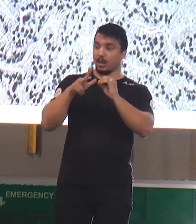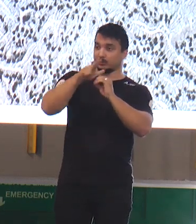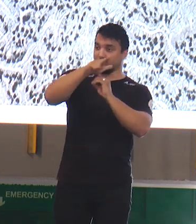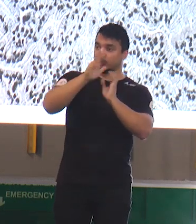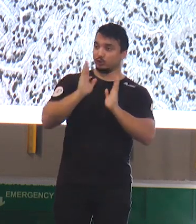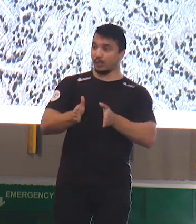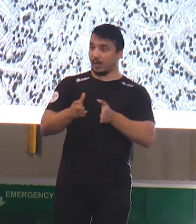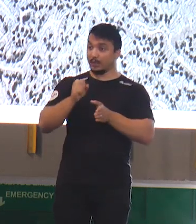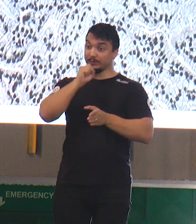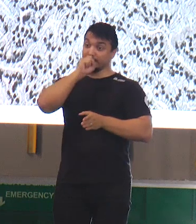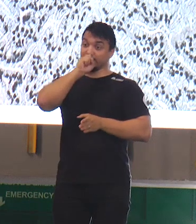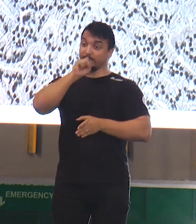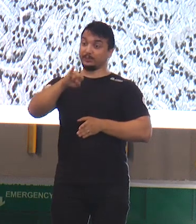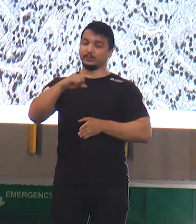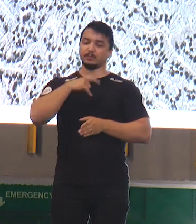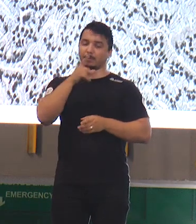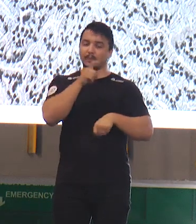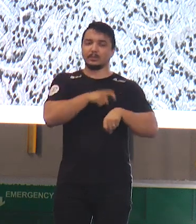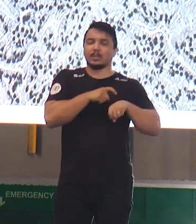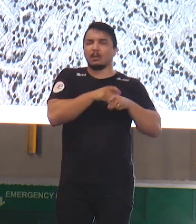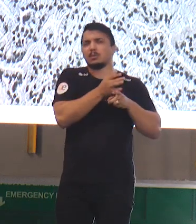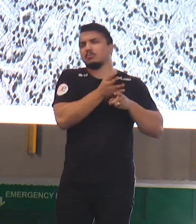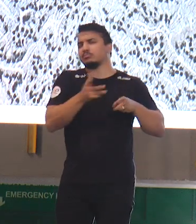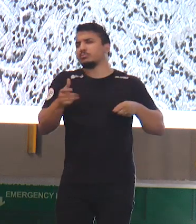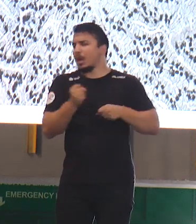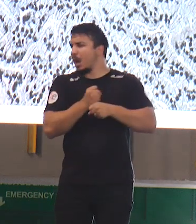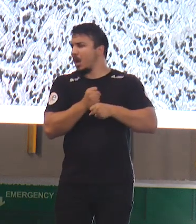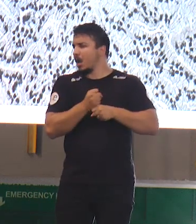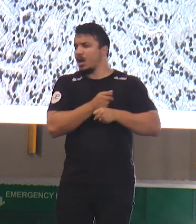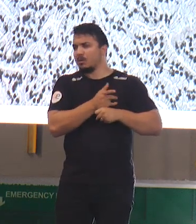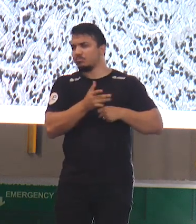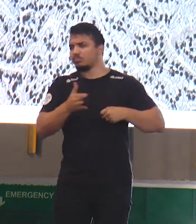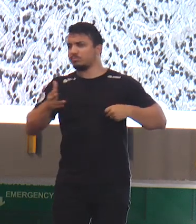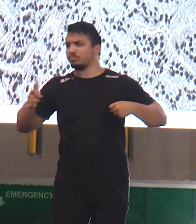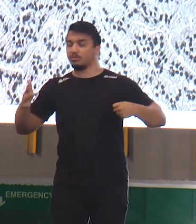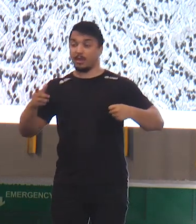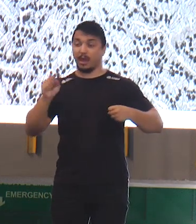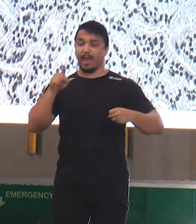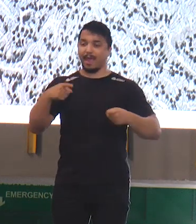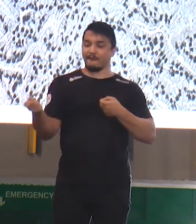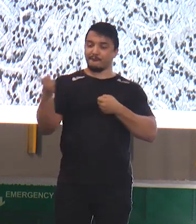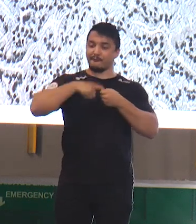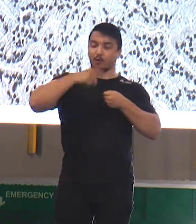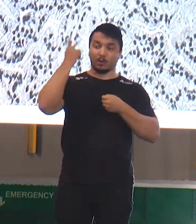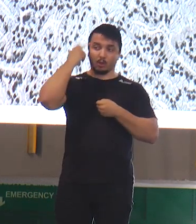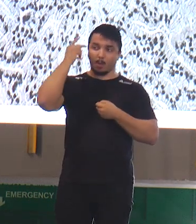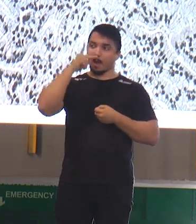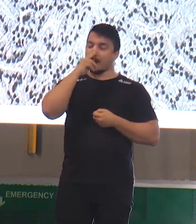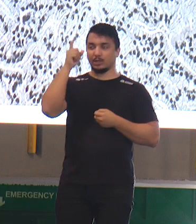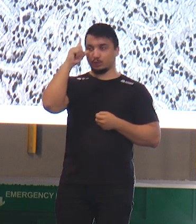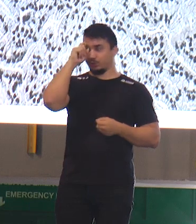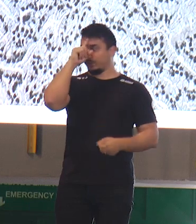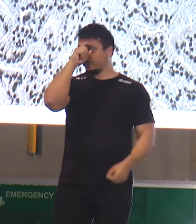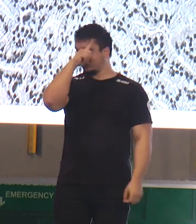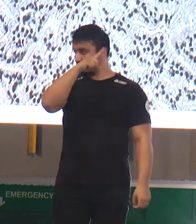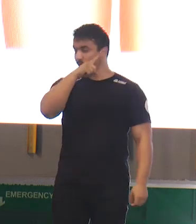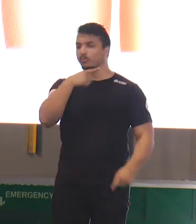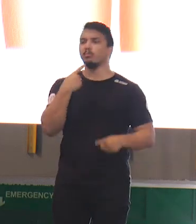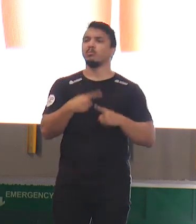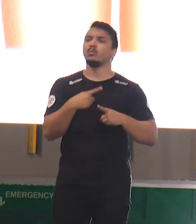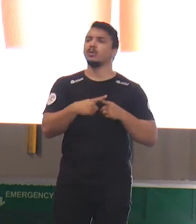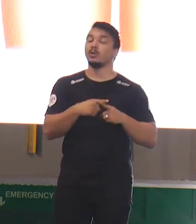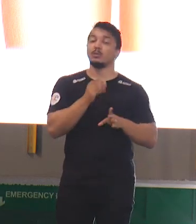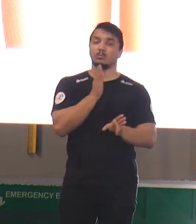vasectomia, se foi por muito tempo, a chance da reversão, ela vai ser o quê? Muito baixa. Por quê?